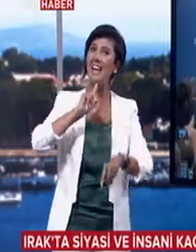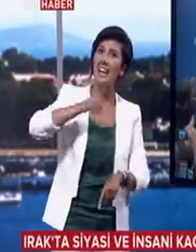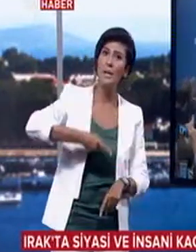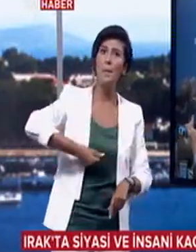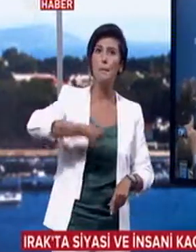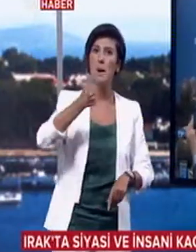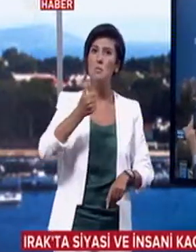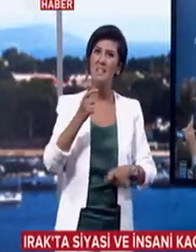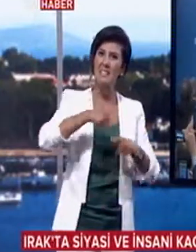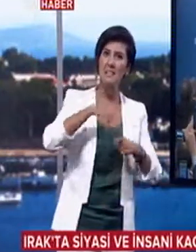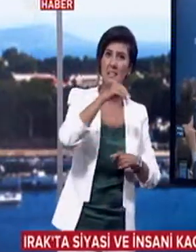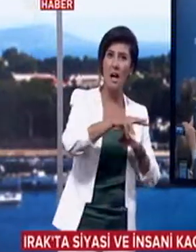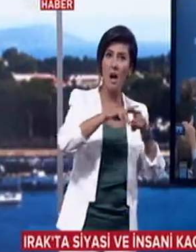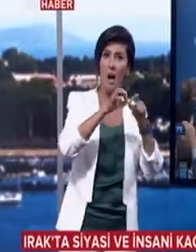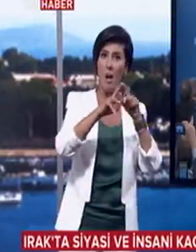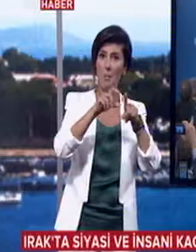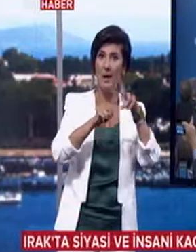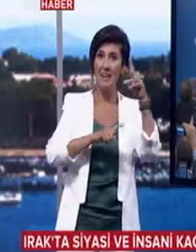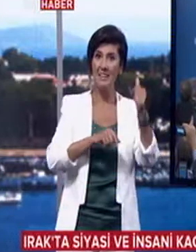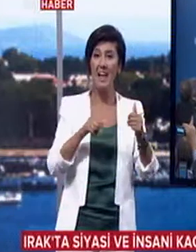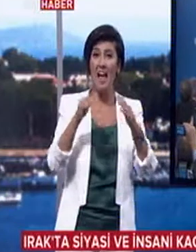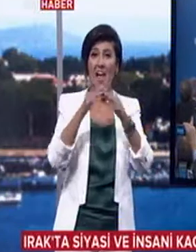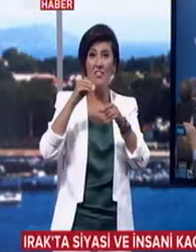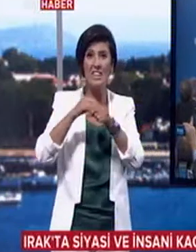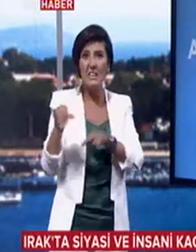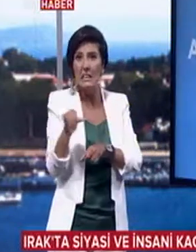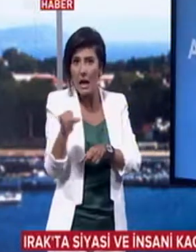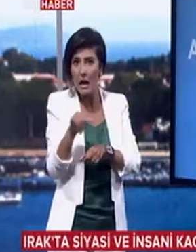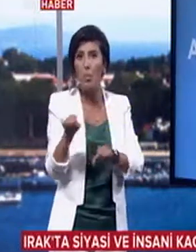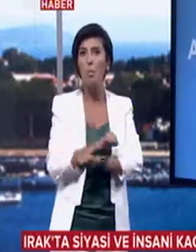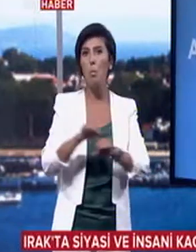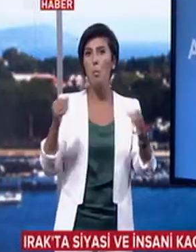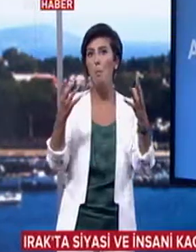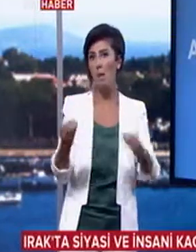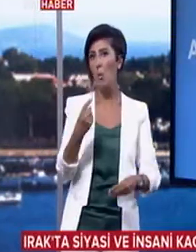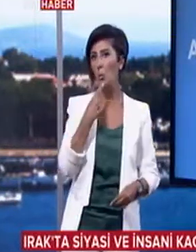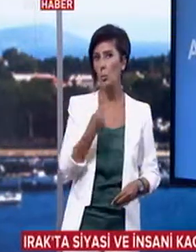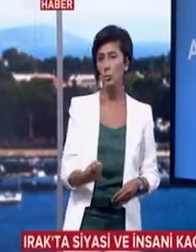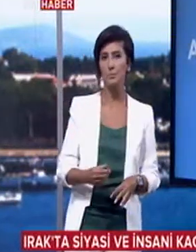yerine başbakanlığa atanan Haydar el-Abadi'nin evinin yakınında bir noktaya bombalı saldırı düzenlendi.